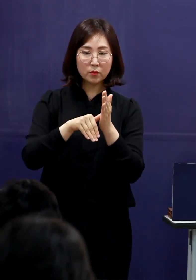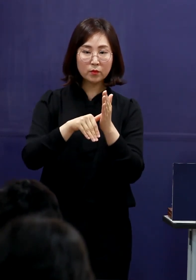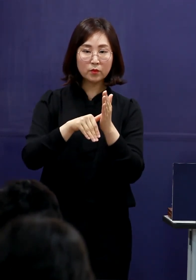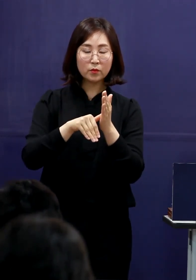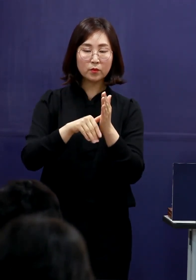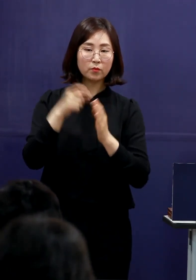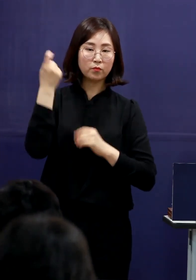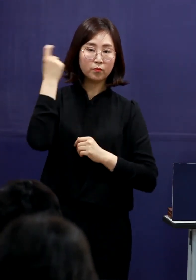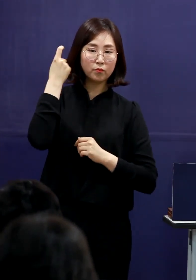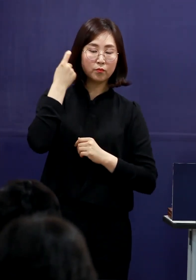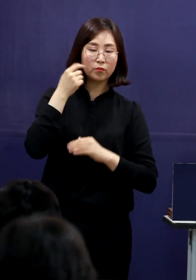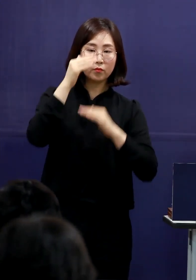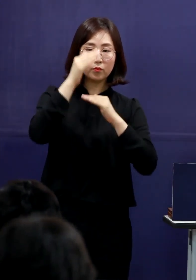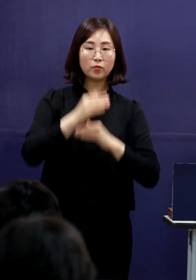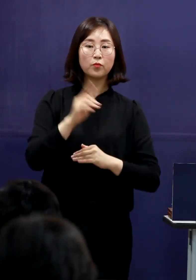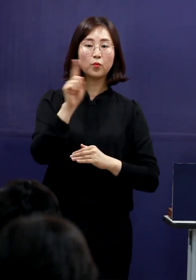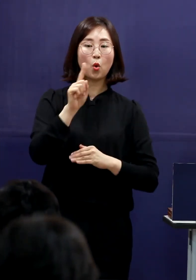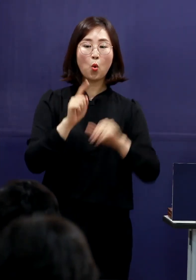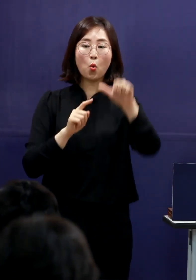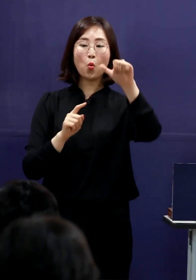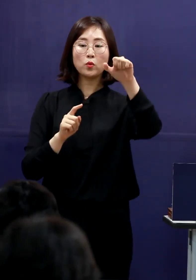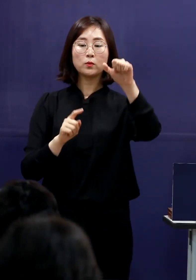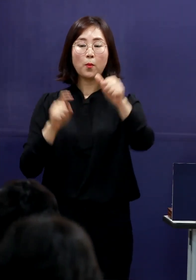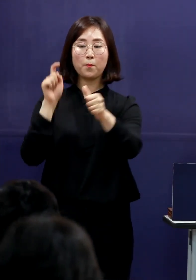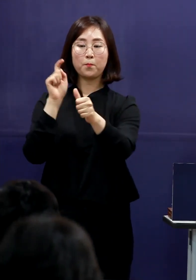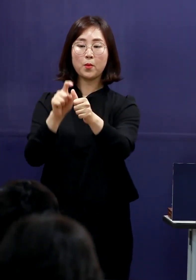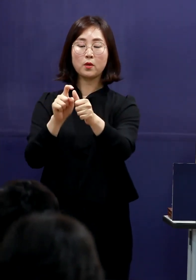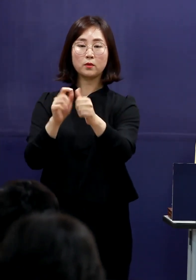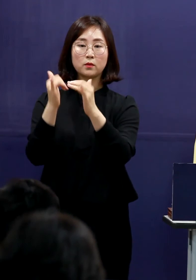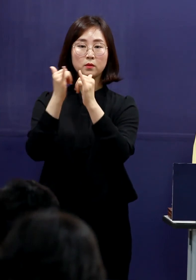중에서 들었는데 55번 환자가